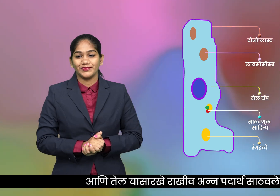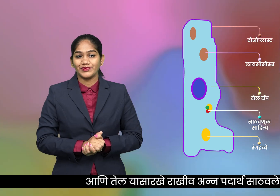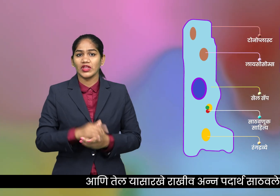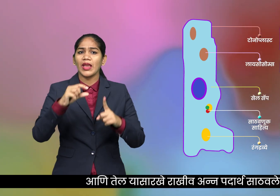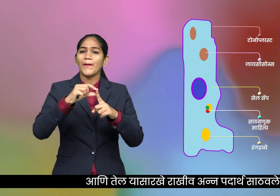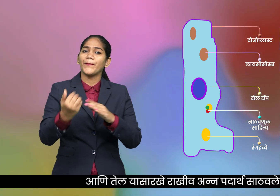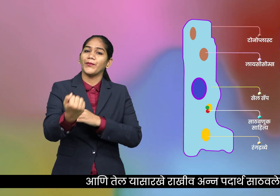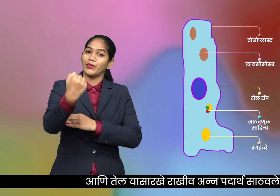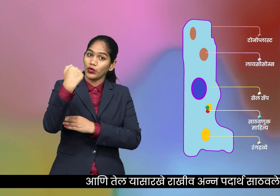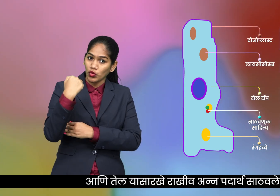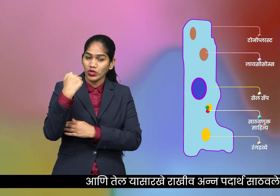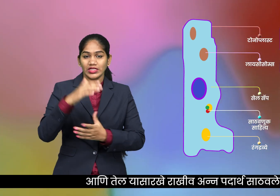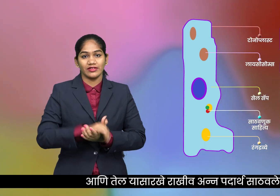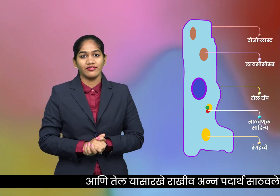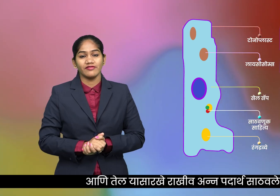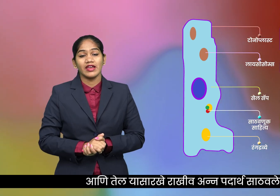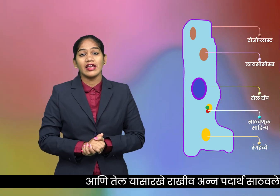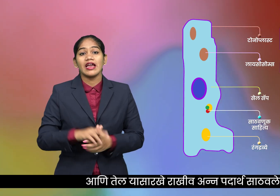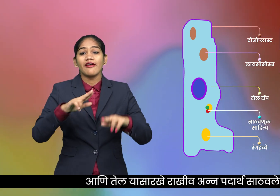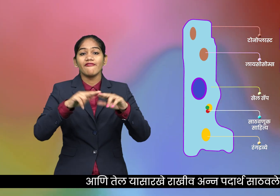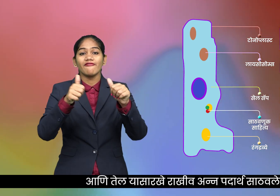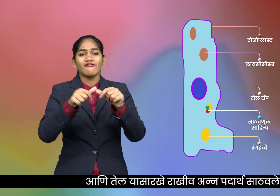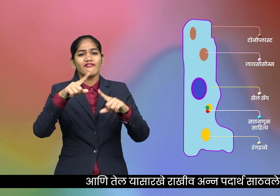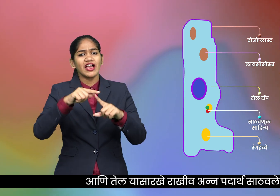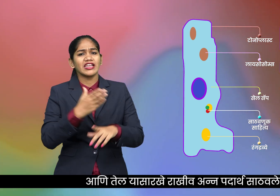आणि तेल यासारखे राखीव अन्नपदार्थ साठवले जातात.